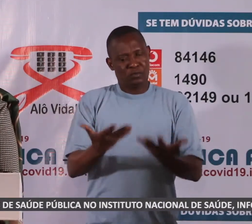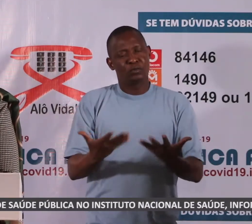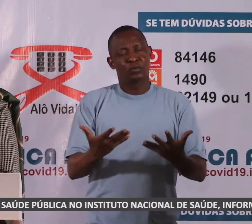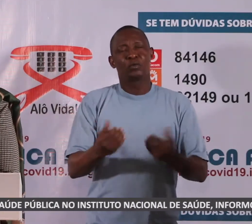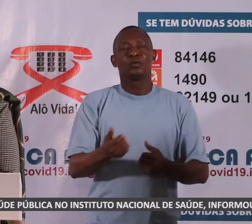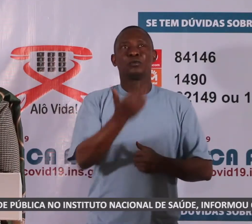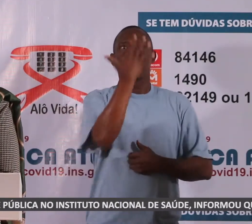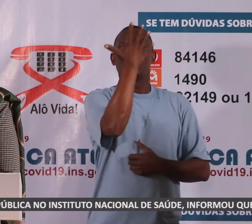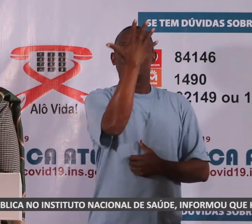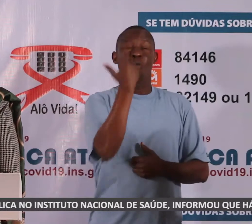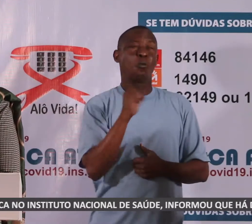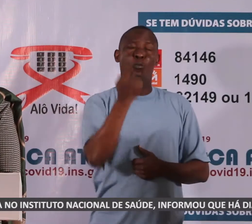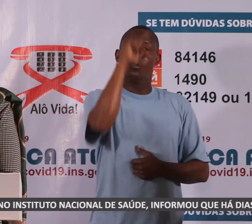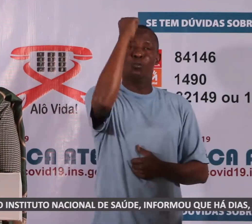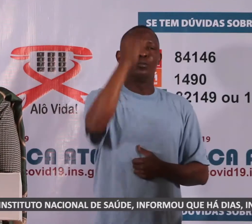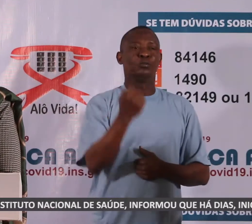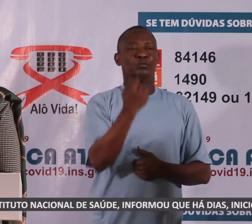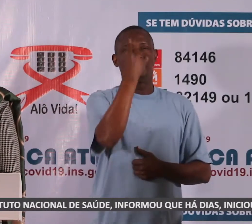de